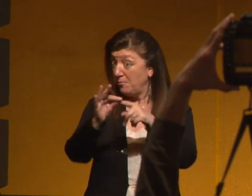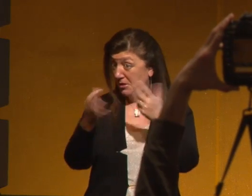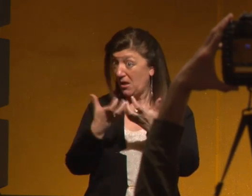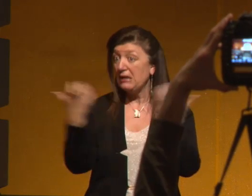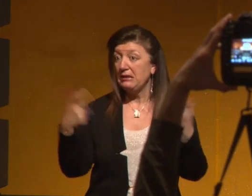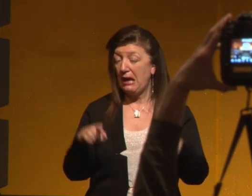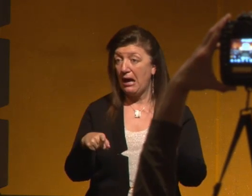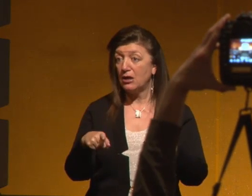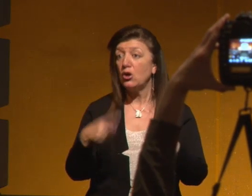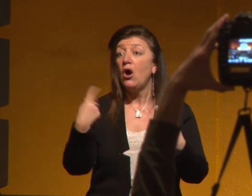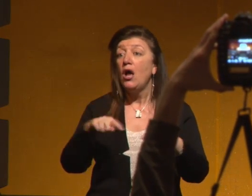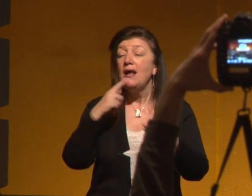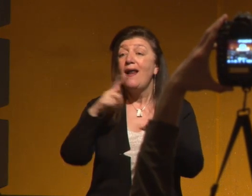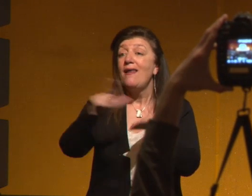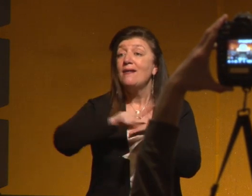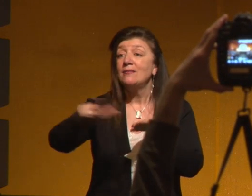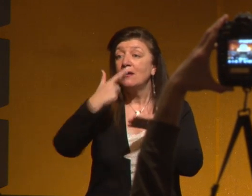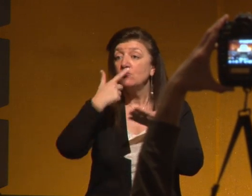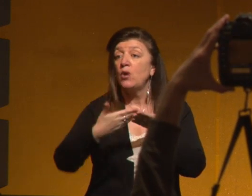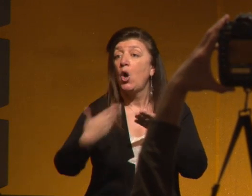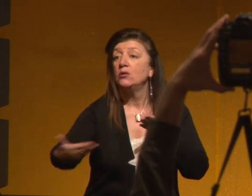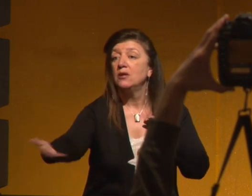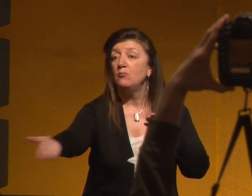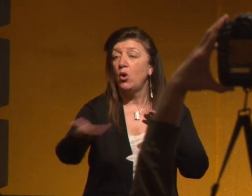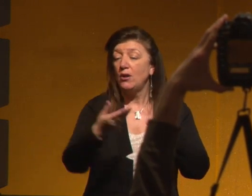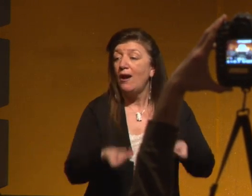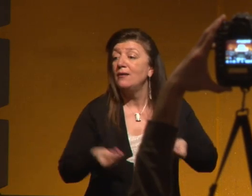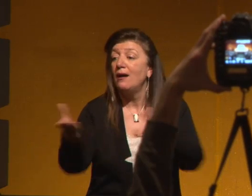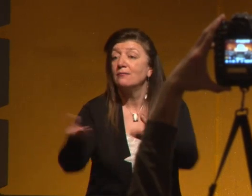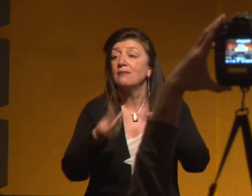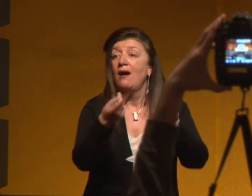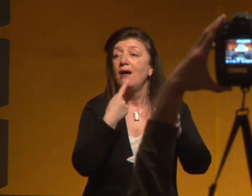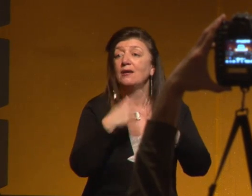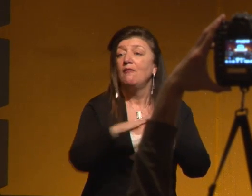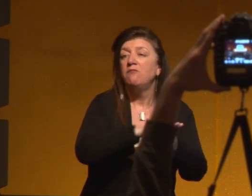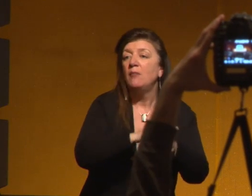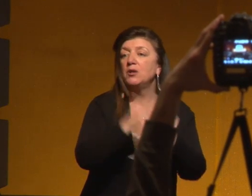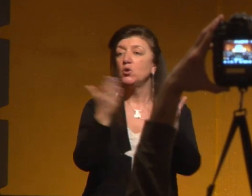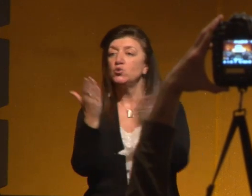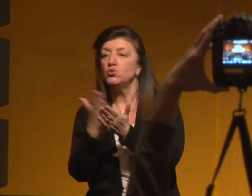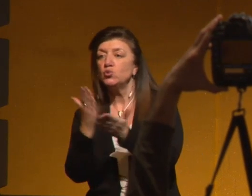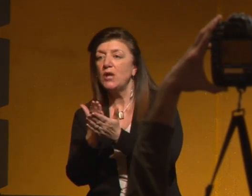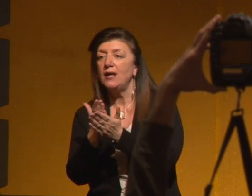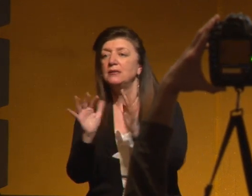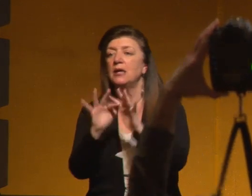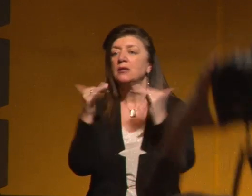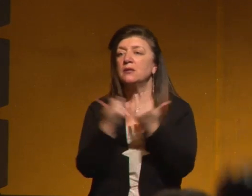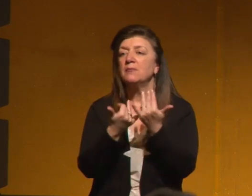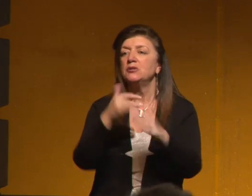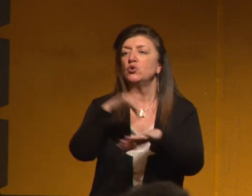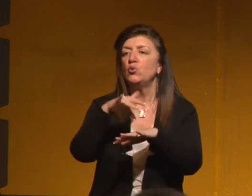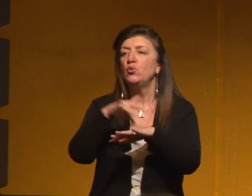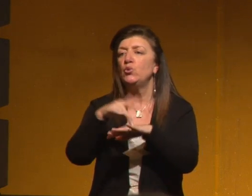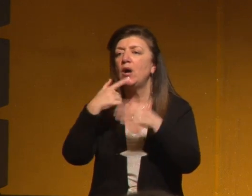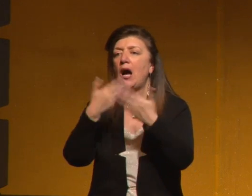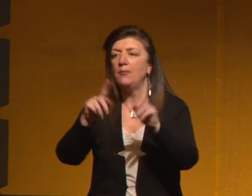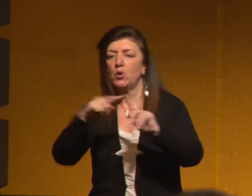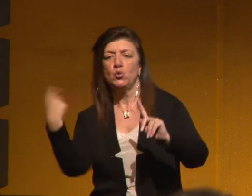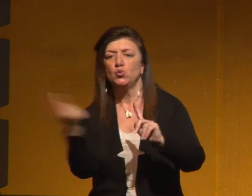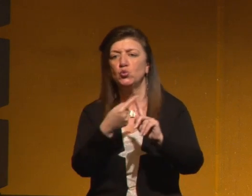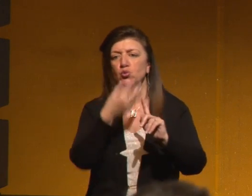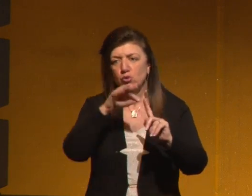pagine di letteratura contemporanea in mezzo agli studenti alle famiglie in una dimensione fruibile e aperta a tutti quello tra